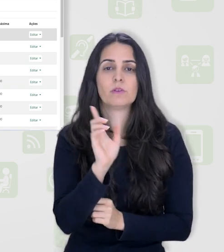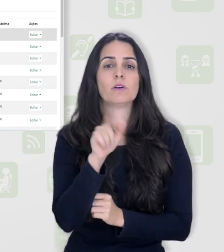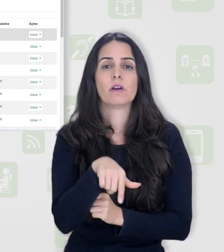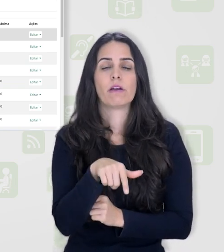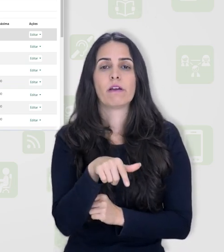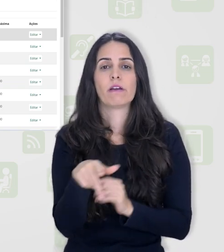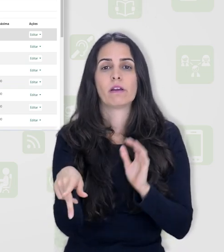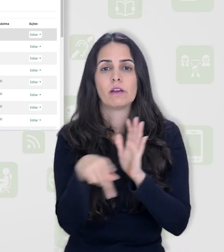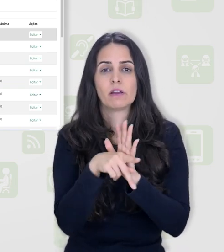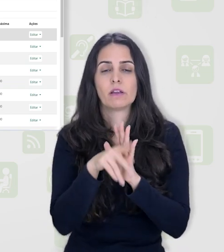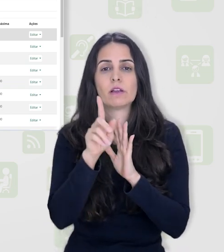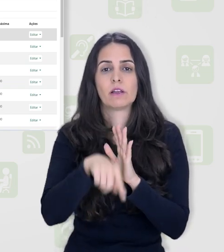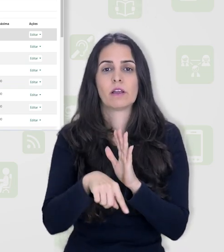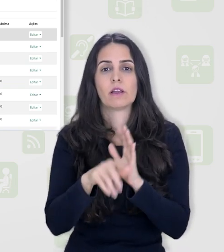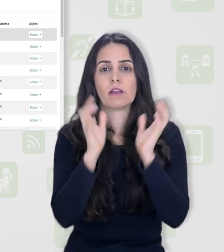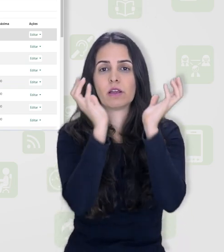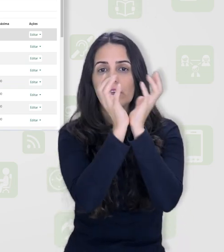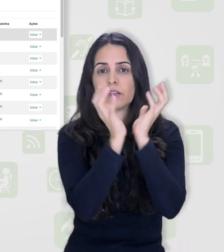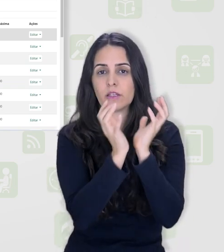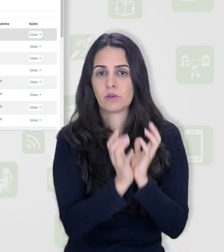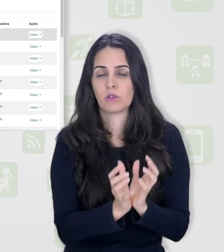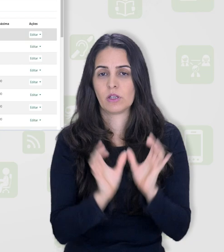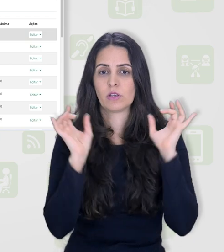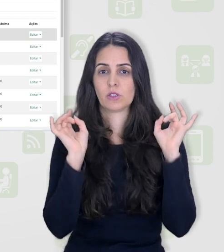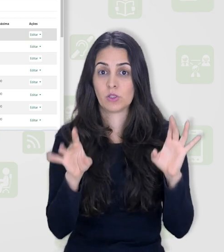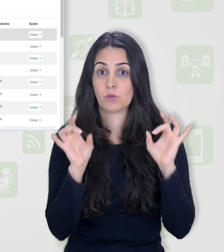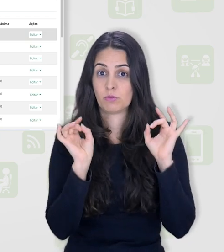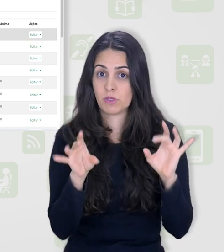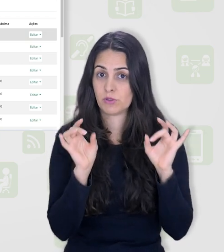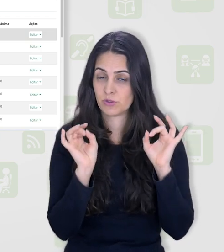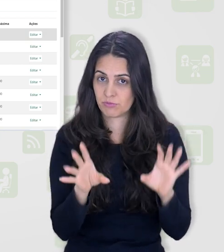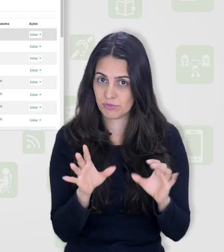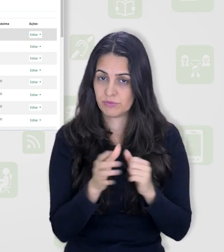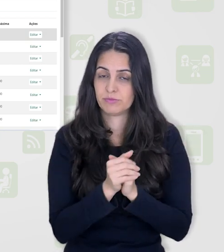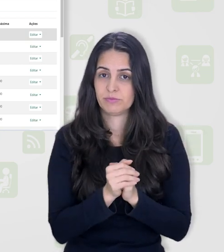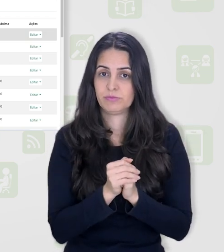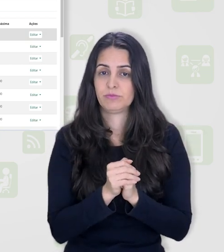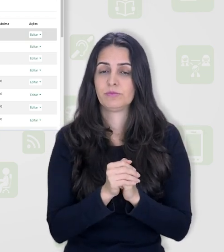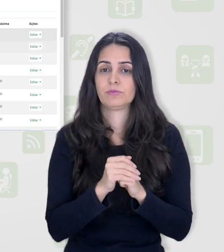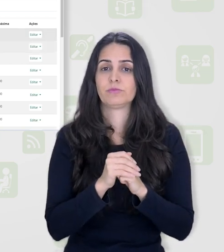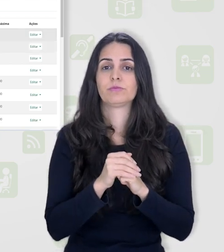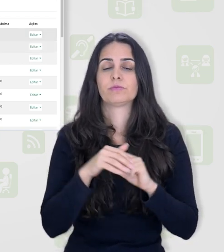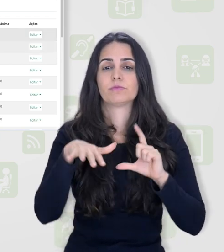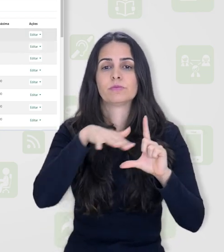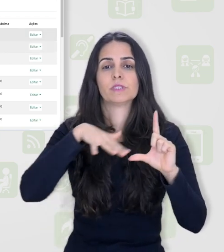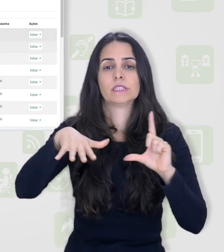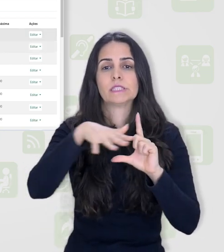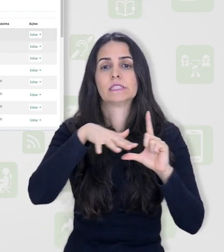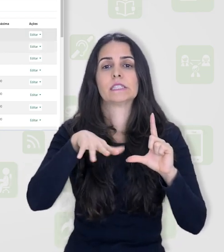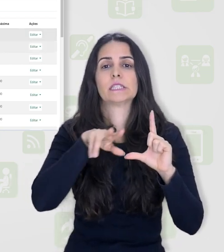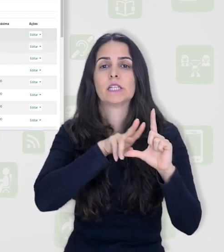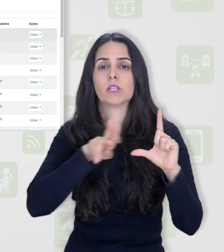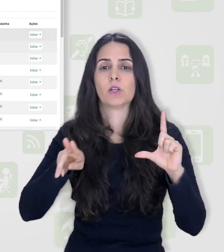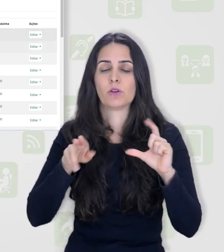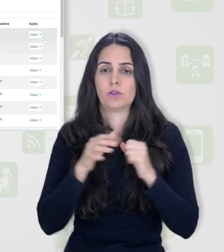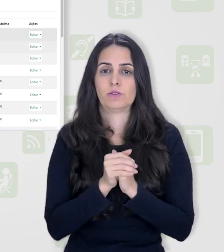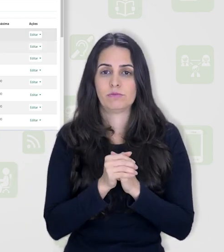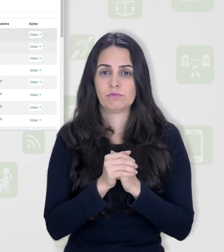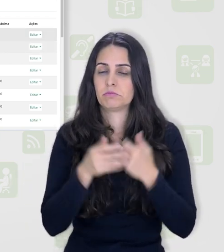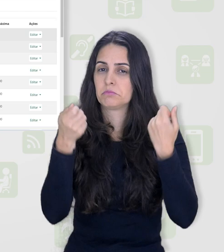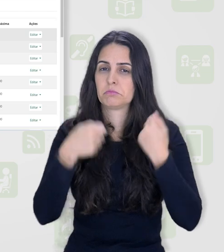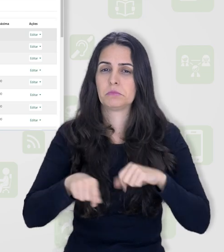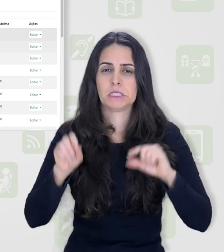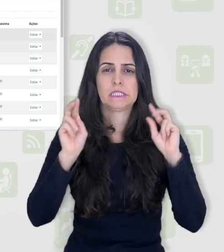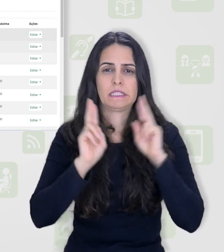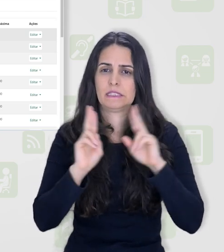ela é a categoria gerada automaticamente com o nome da sala e aí se eu não preciso fazer